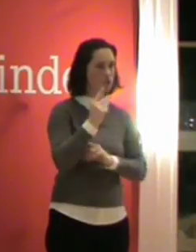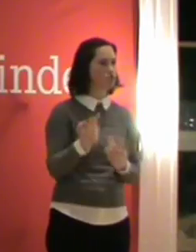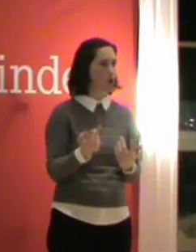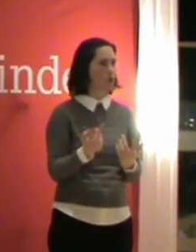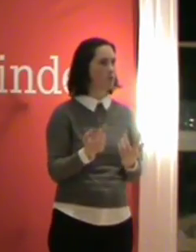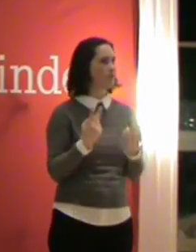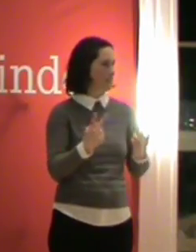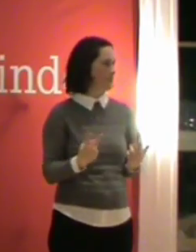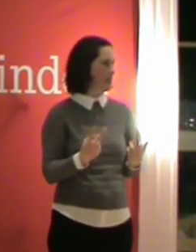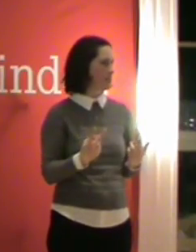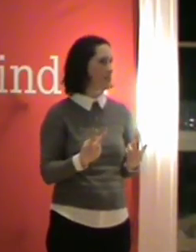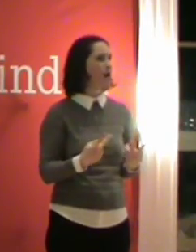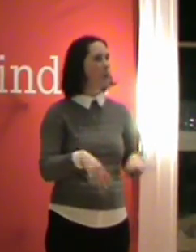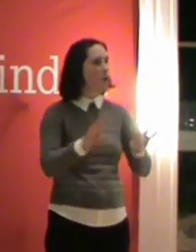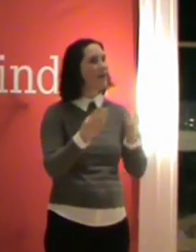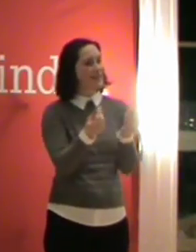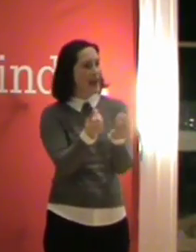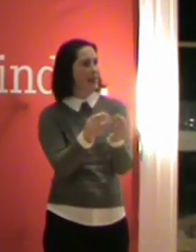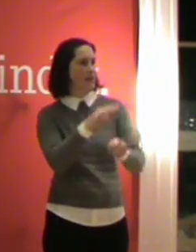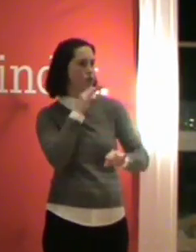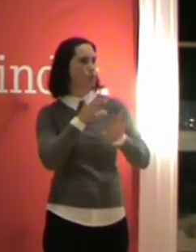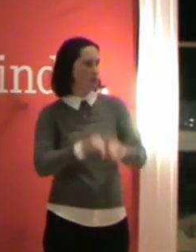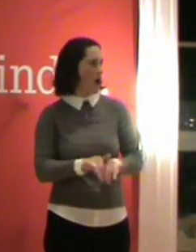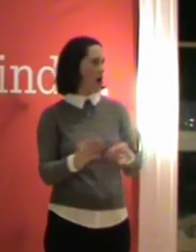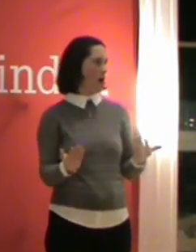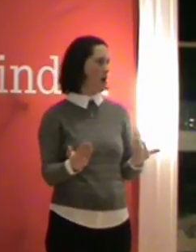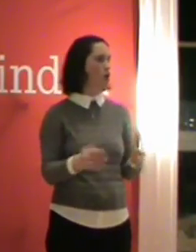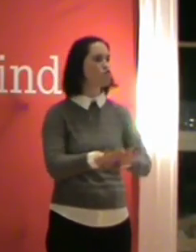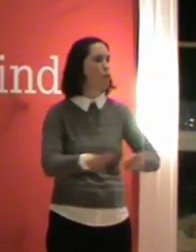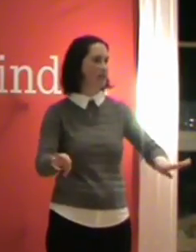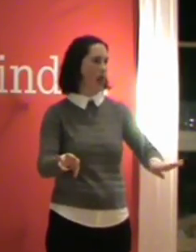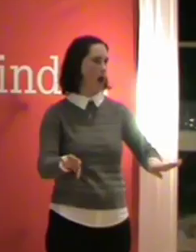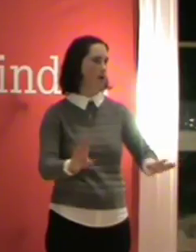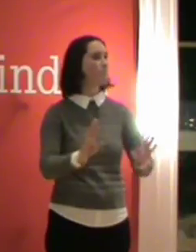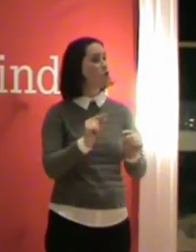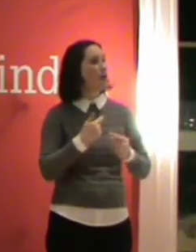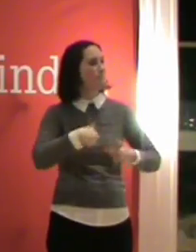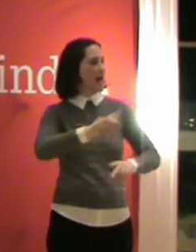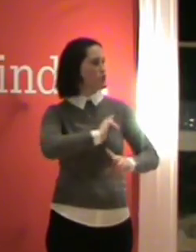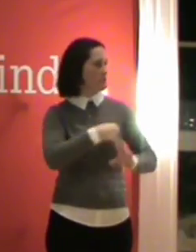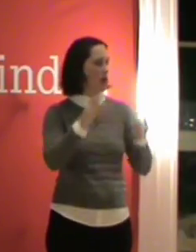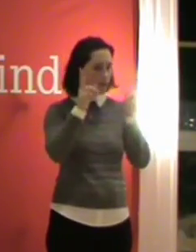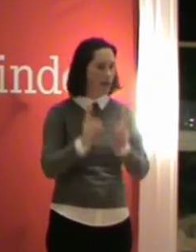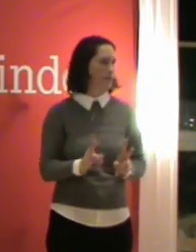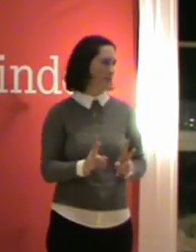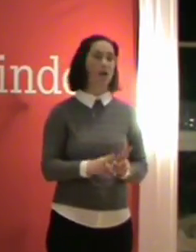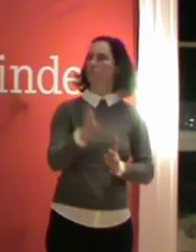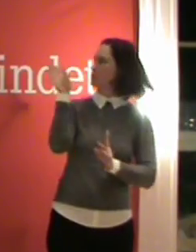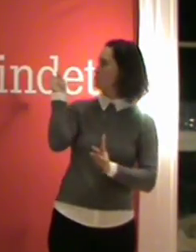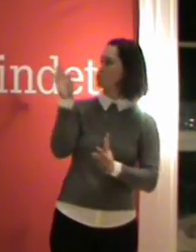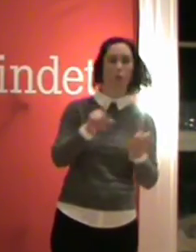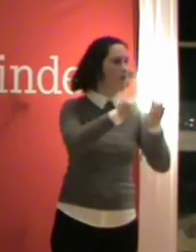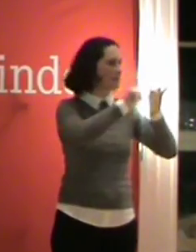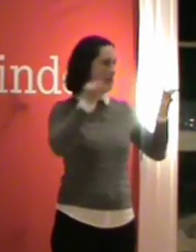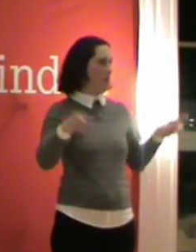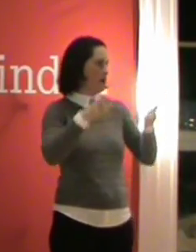dass die entsprechende materielle Grundlage dafür vorhanden ist. Und die Grundlage heißt mehr soziale Gerechtigkeit. Insofern finde ich dieses Thema